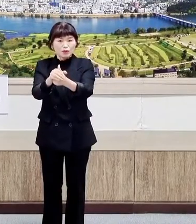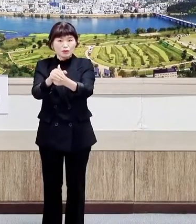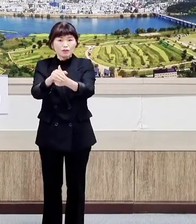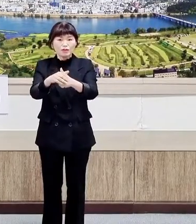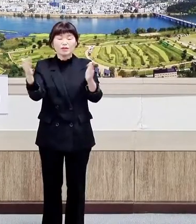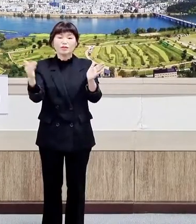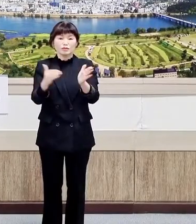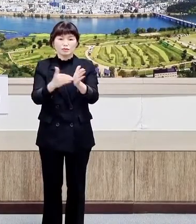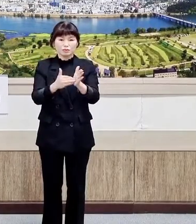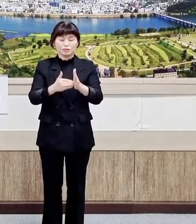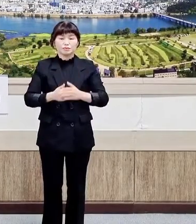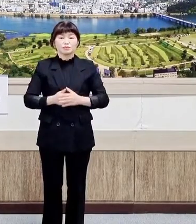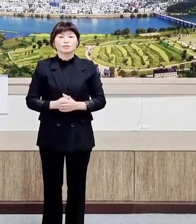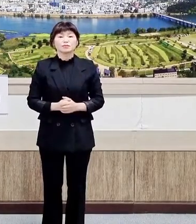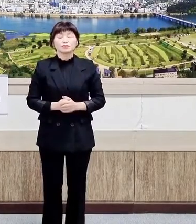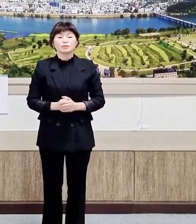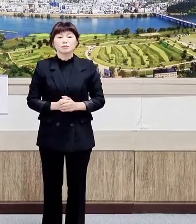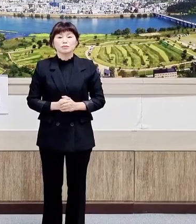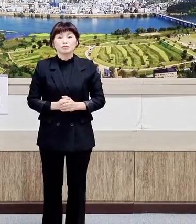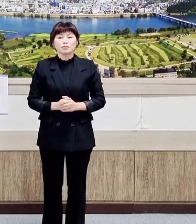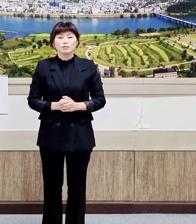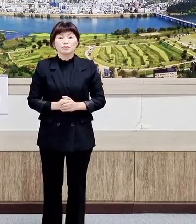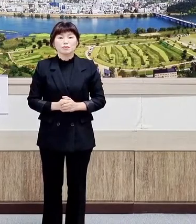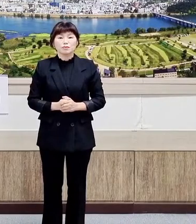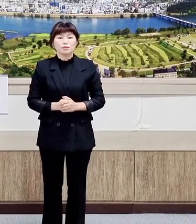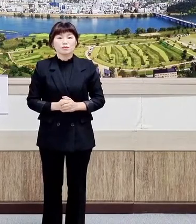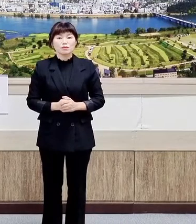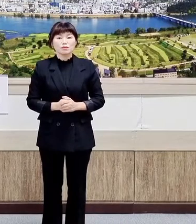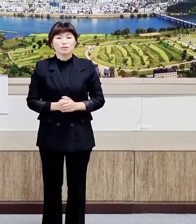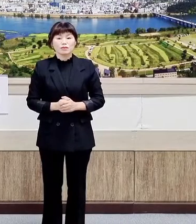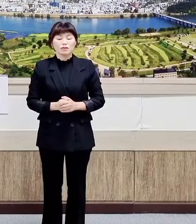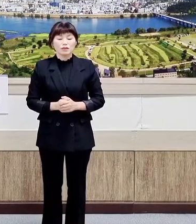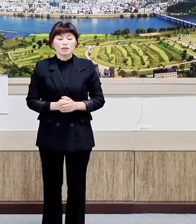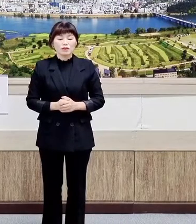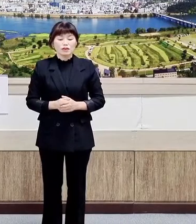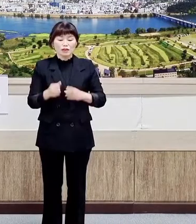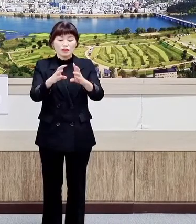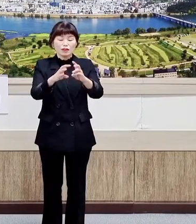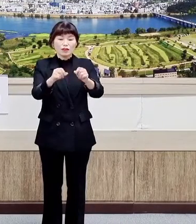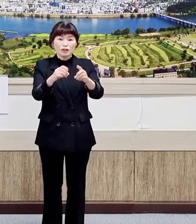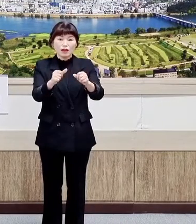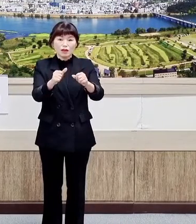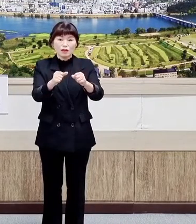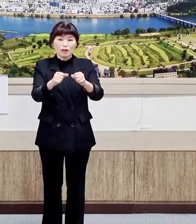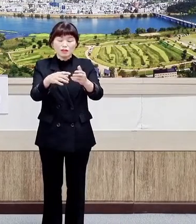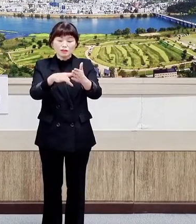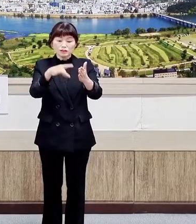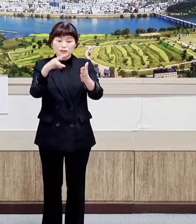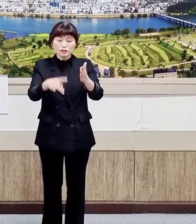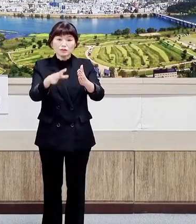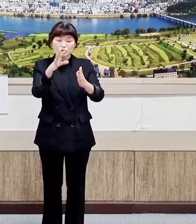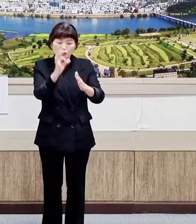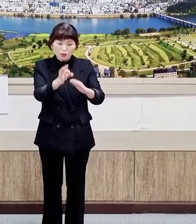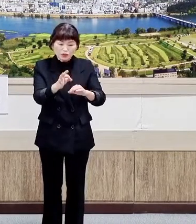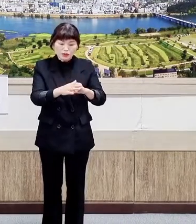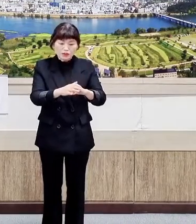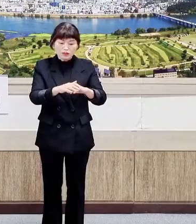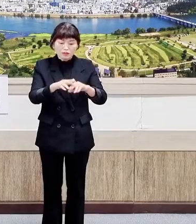처리하였음을 말씀드립니다. 또한 기부과된 개발 부담금을 최근 재검토하게 된